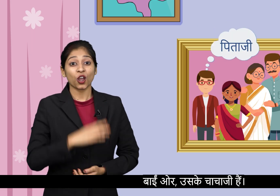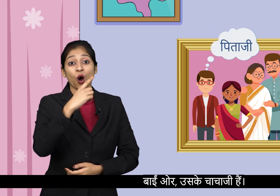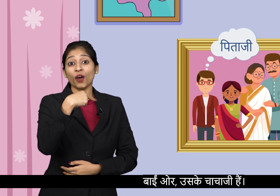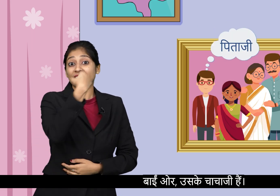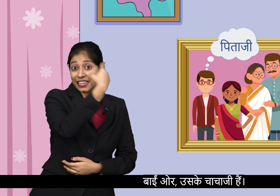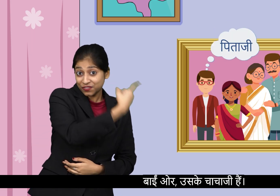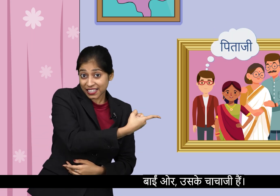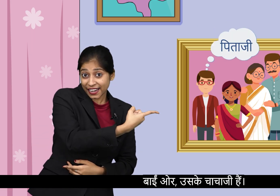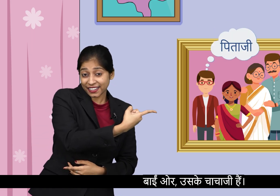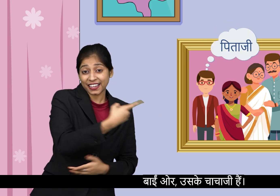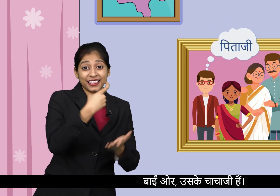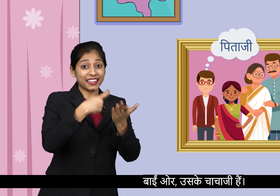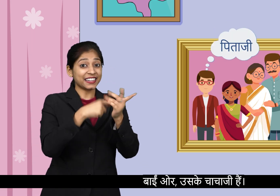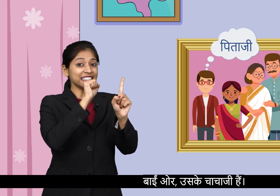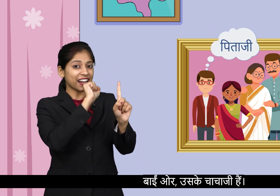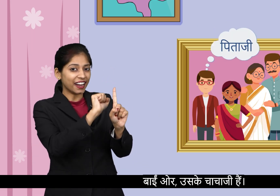बाईं ओर उसके चाचा जी हैं।